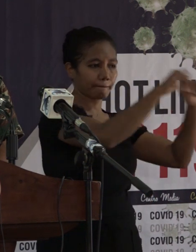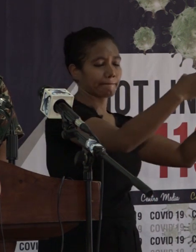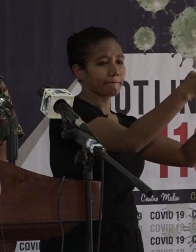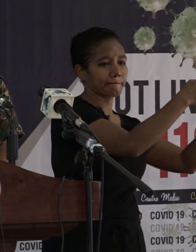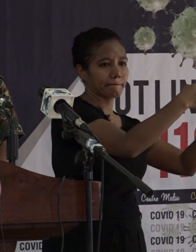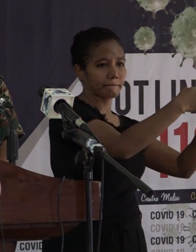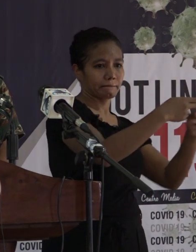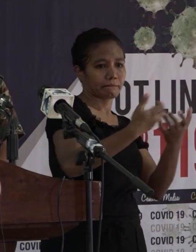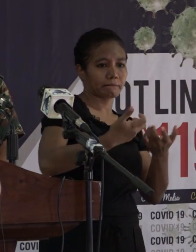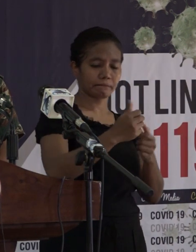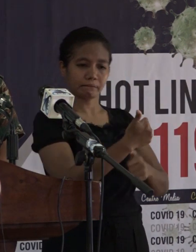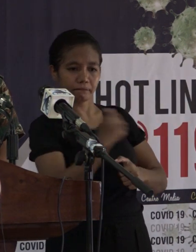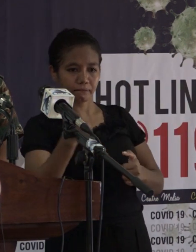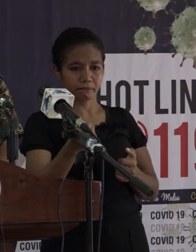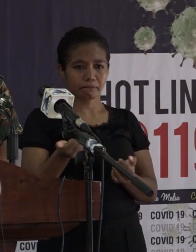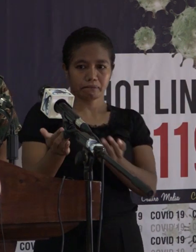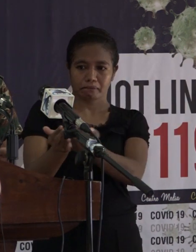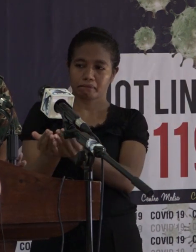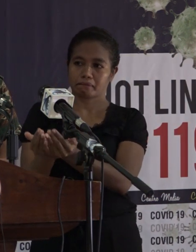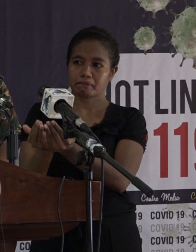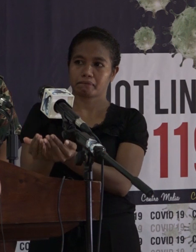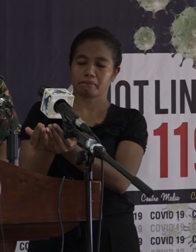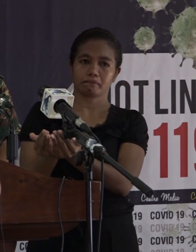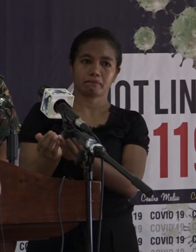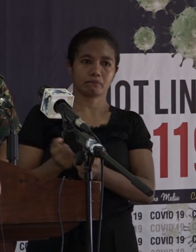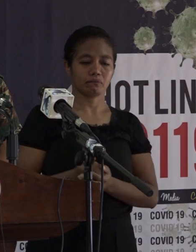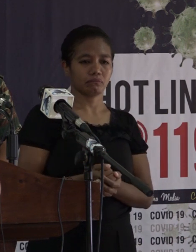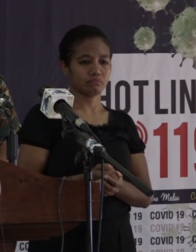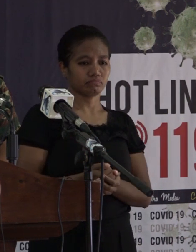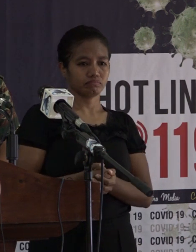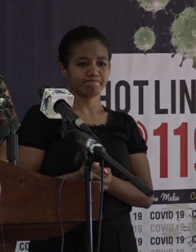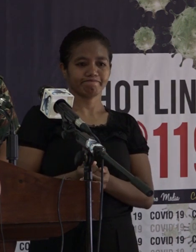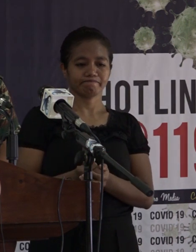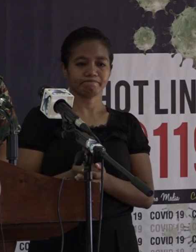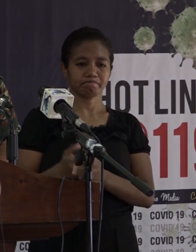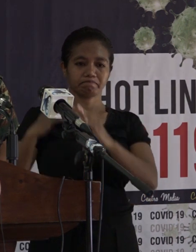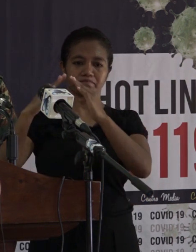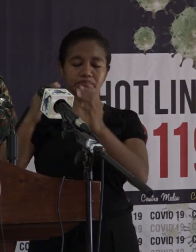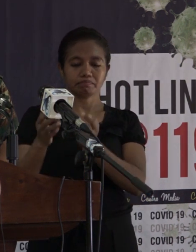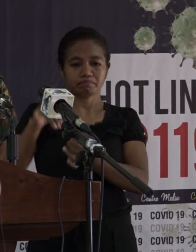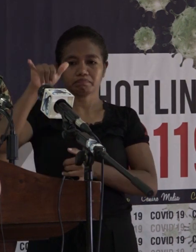ele é rolaran. Rolaran, e rohat que a tama e timor, a uso de um,